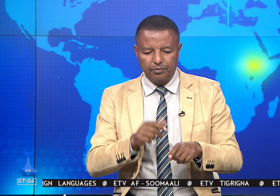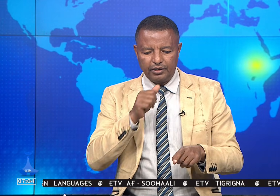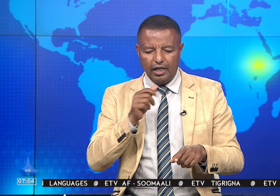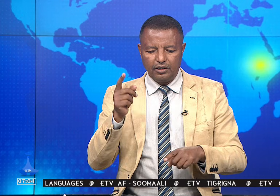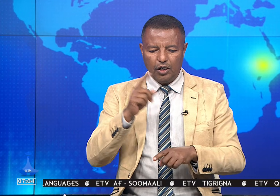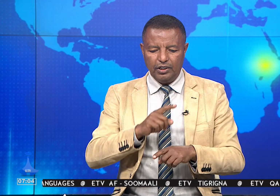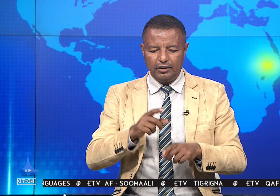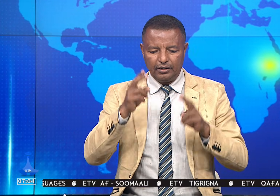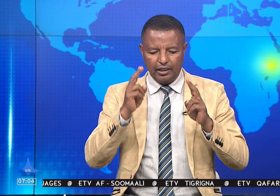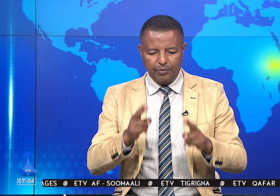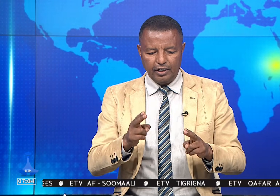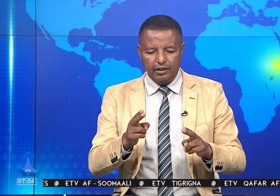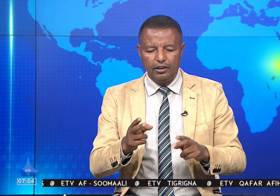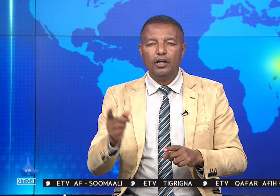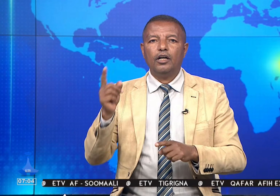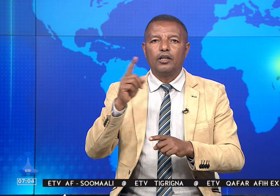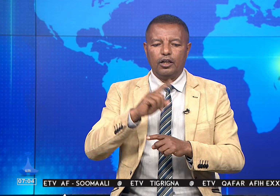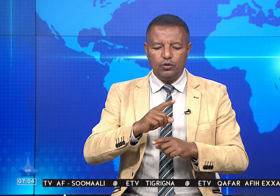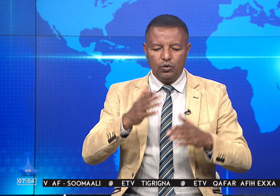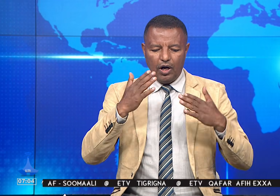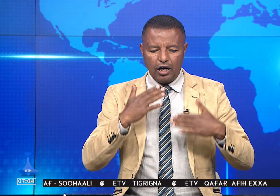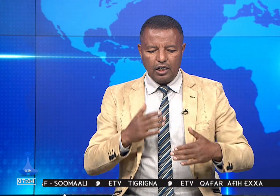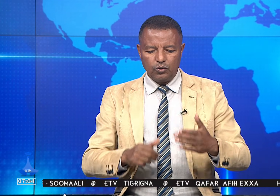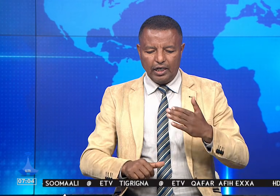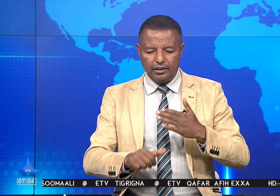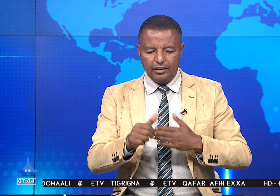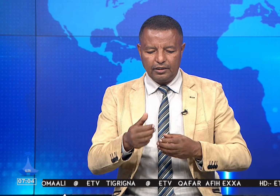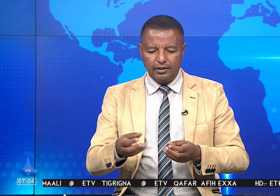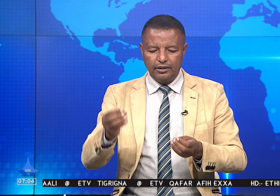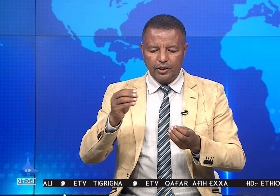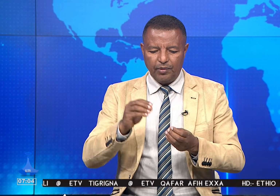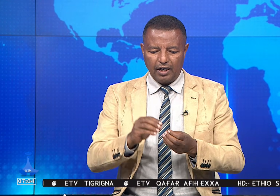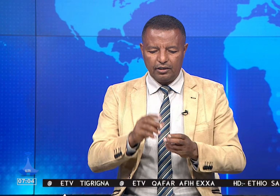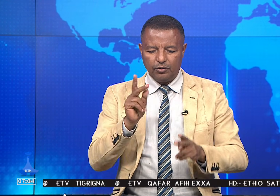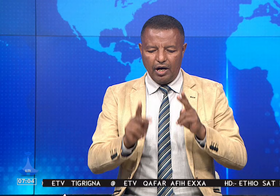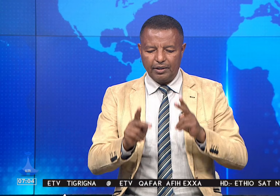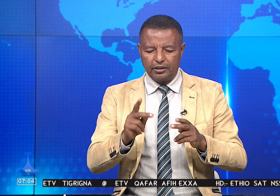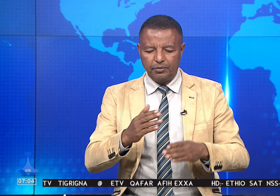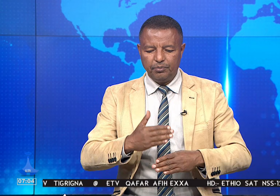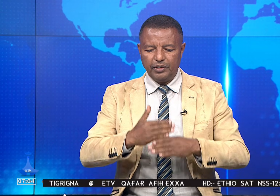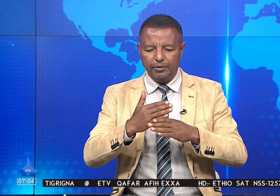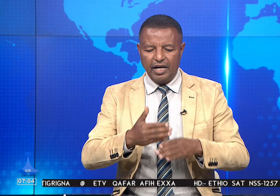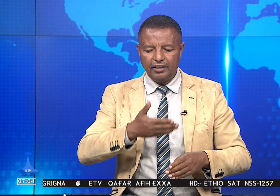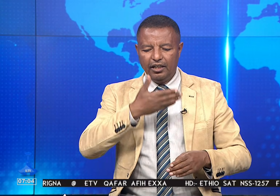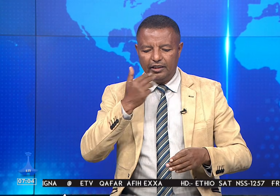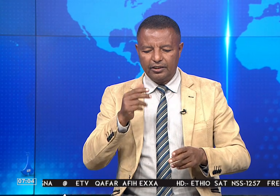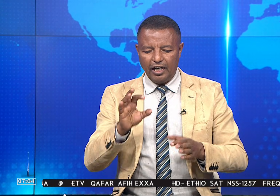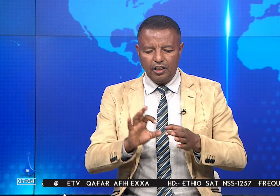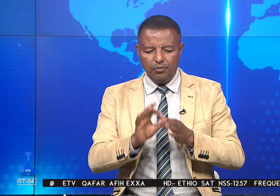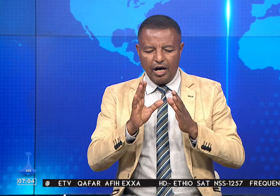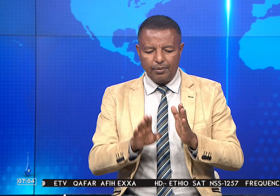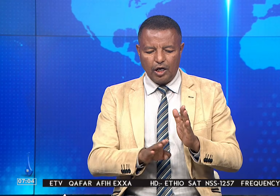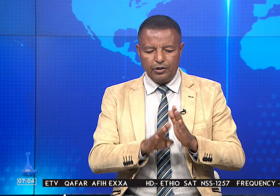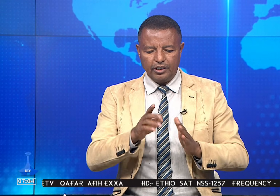ጊዜ በትላንትናው ዕለት ተከበረ። ቀኑ አካል ጉዳተኝነትን የሚያካትት ማህበረሰብ መገንባት